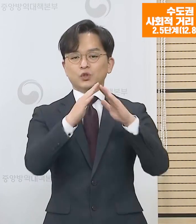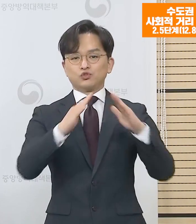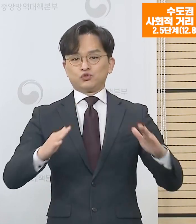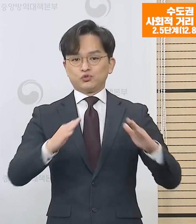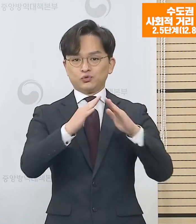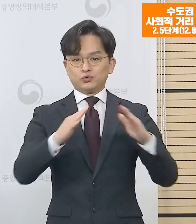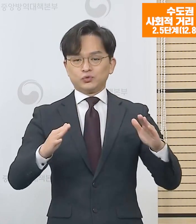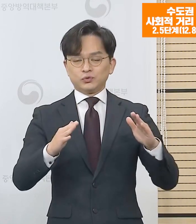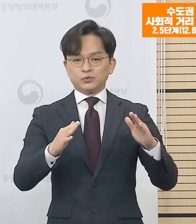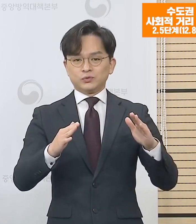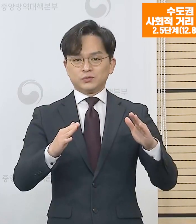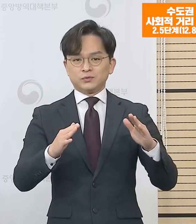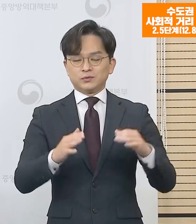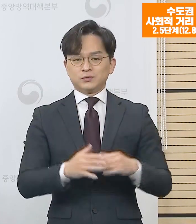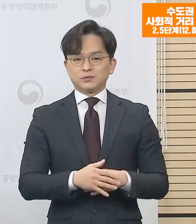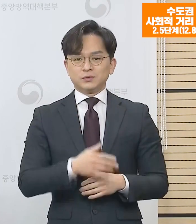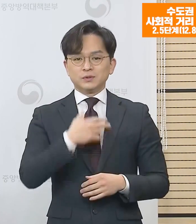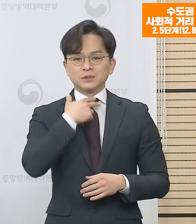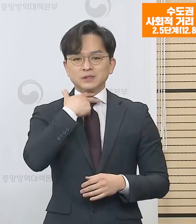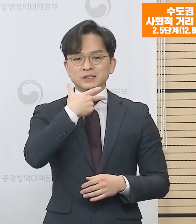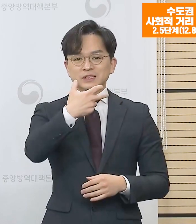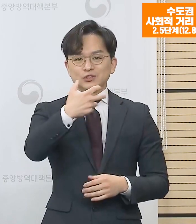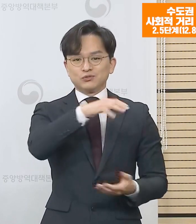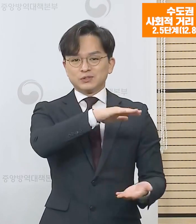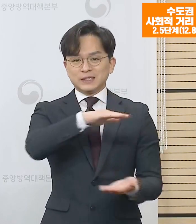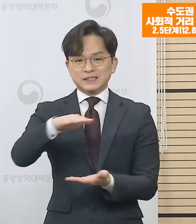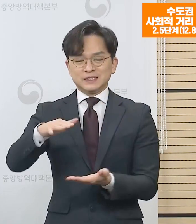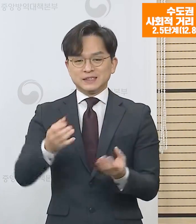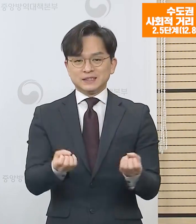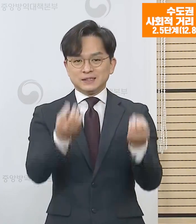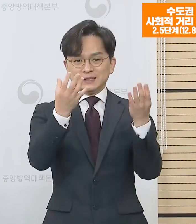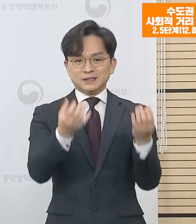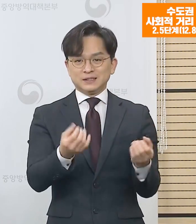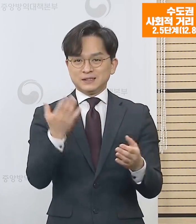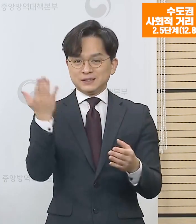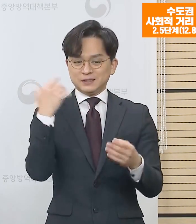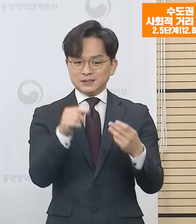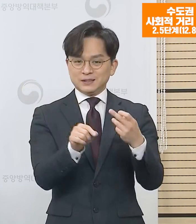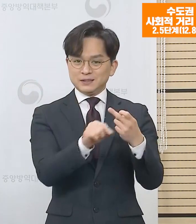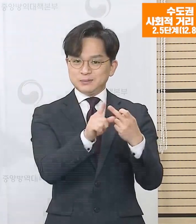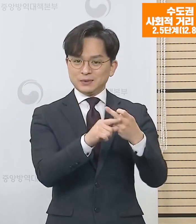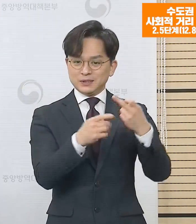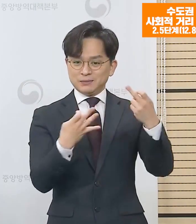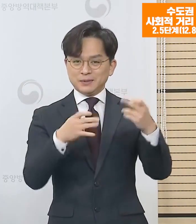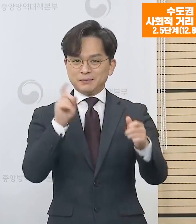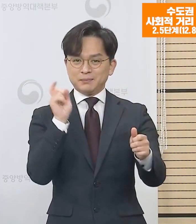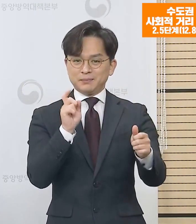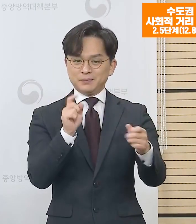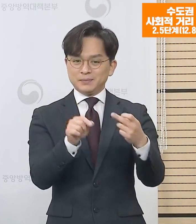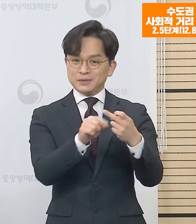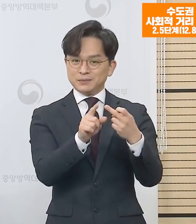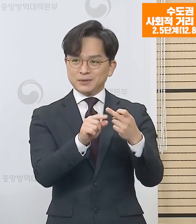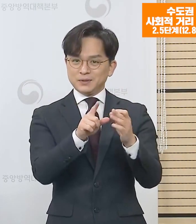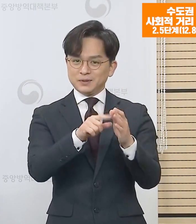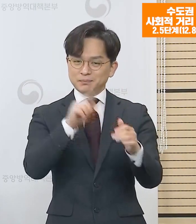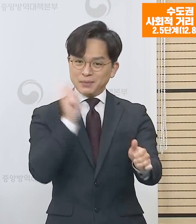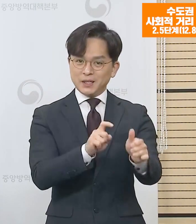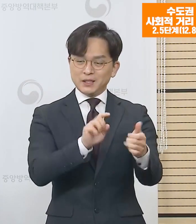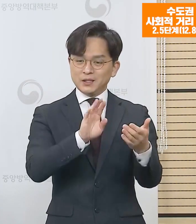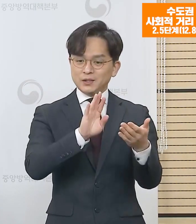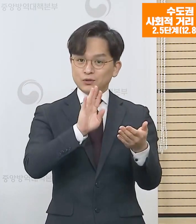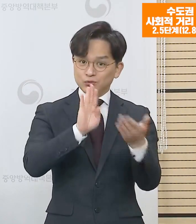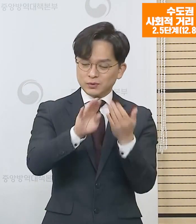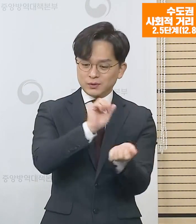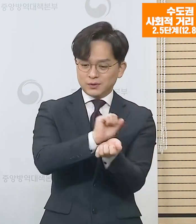전주시에서 칠순잔치와 관련하여 12월 4일 날 첫 확진자가 발생한 이후에 접촉자 조사를 통해 현재까지